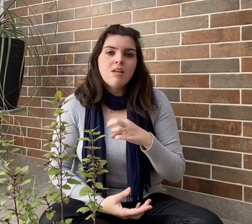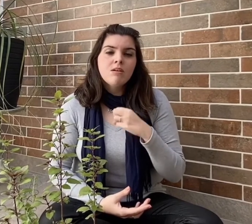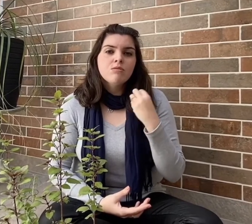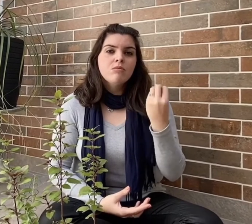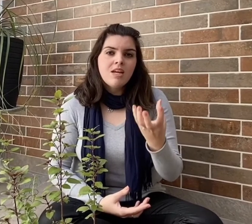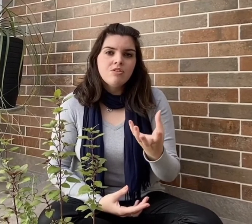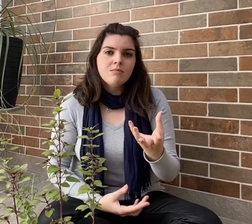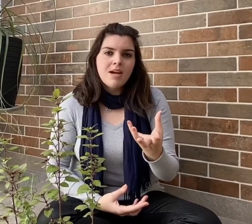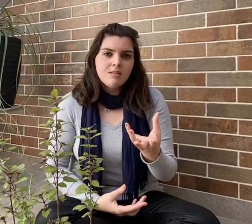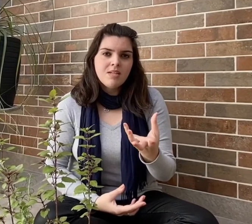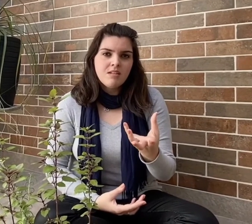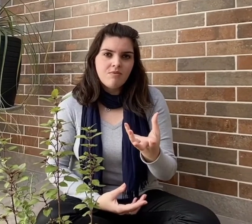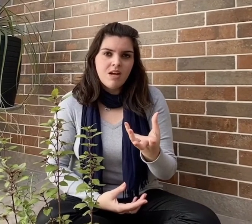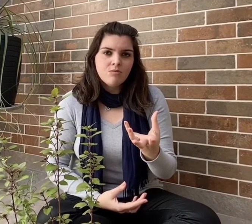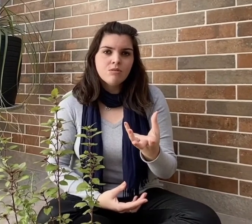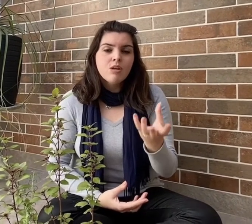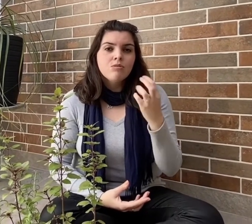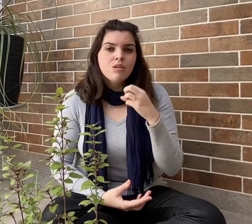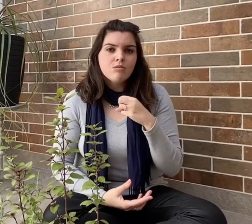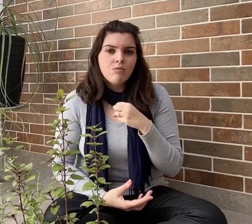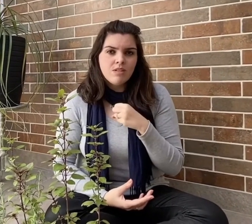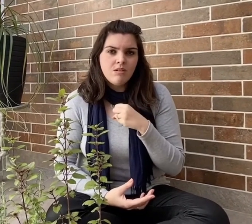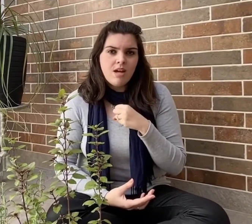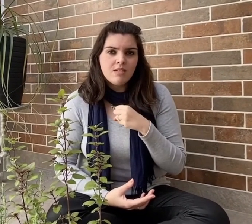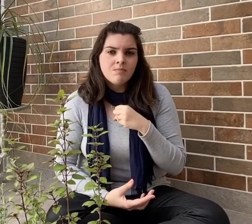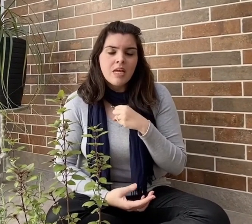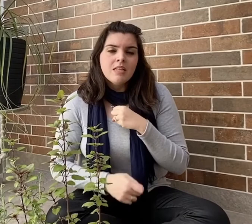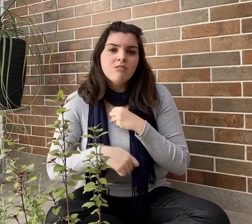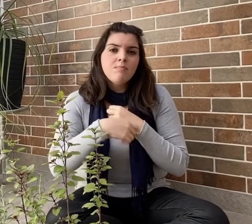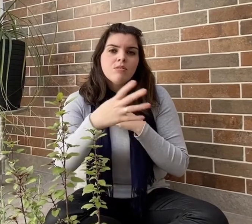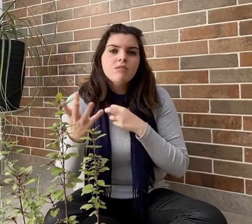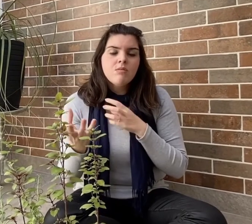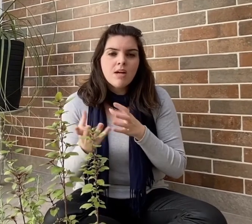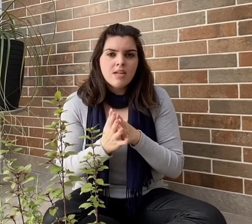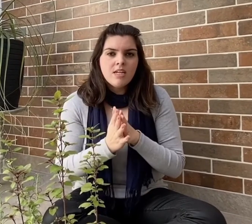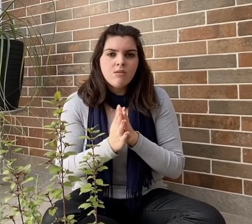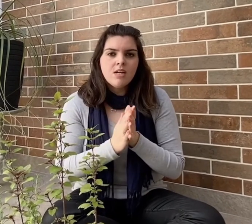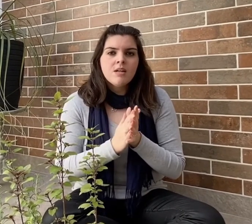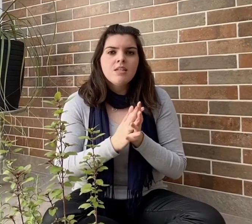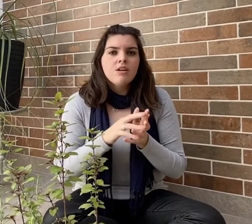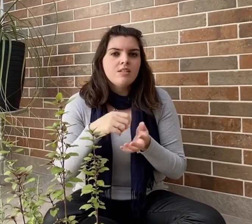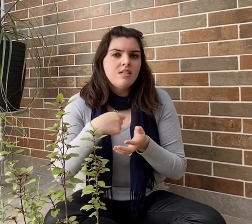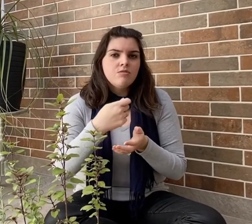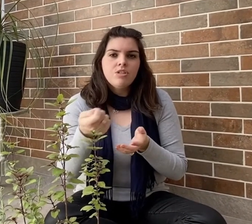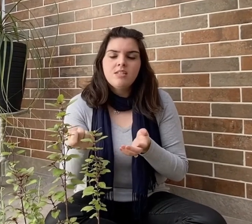os nutrientes mais preservados do que os convencionais. Então, na produção agrícola, na hora deles utilizarem